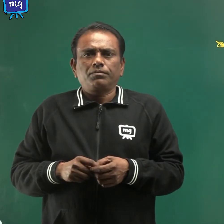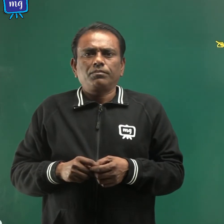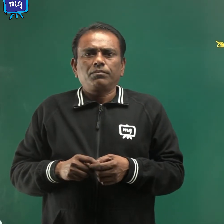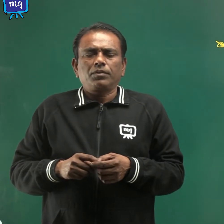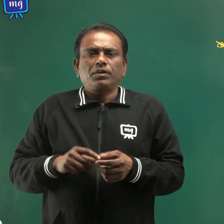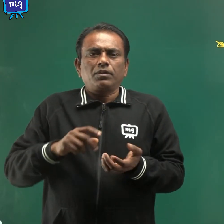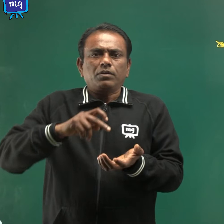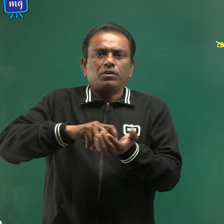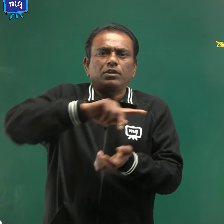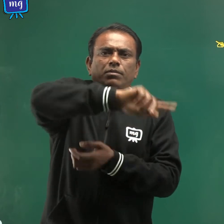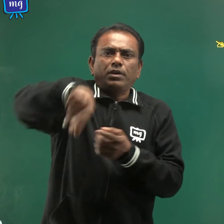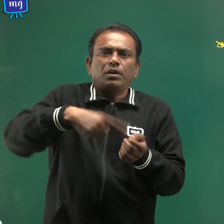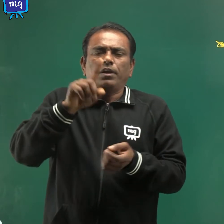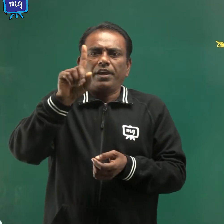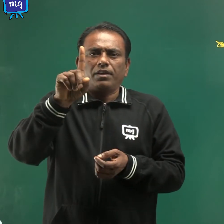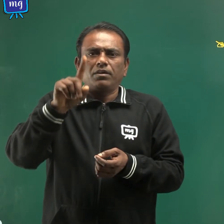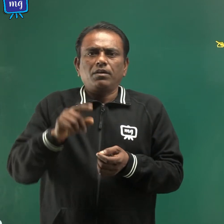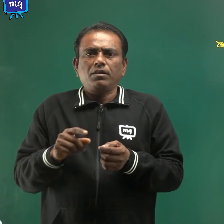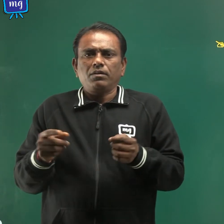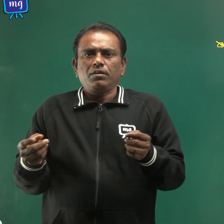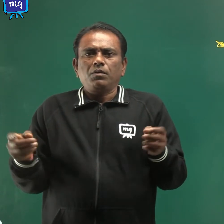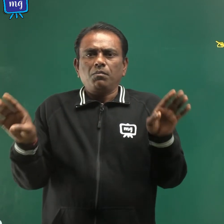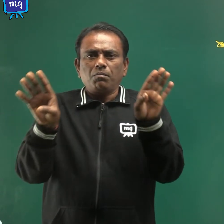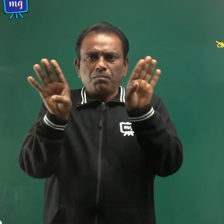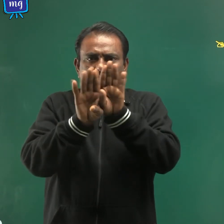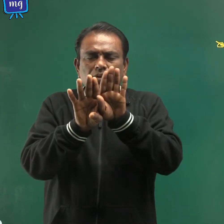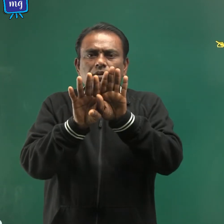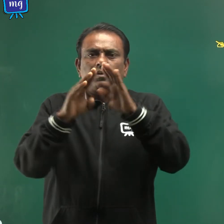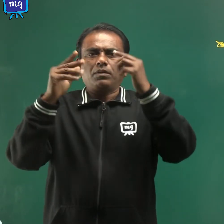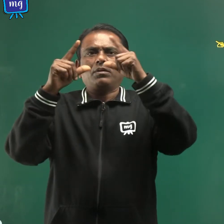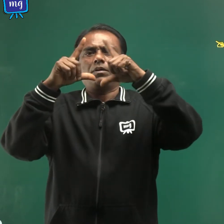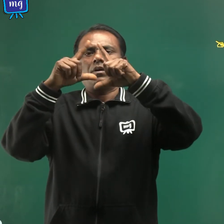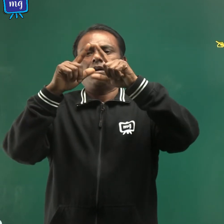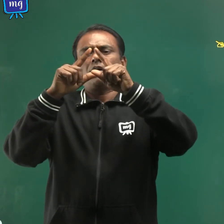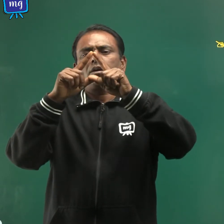16 पीपल एग्रीड टॉर्च बंद आकृति द्वारा